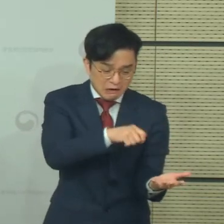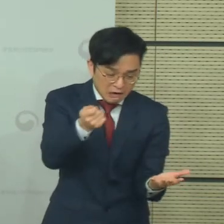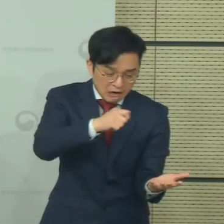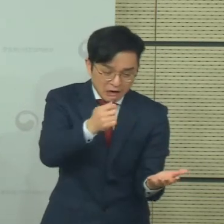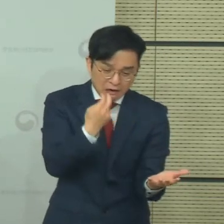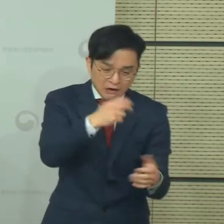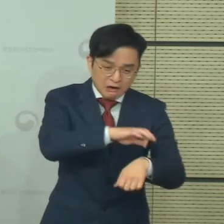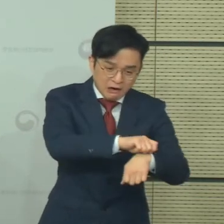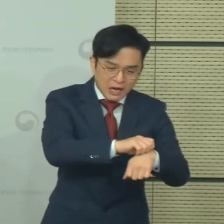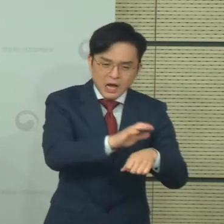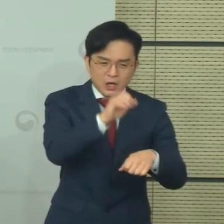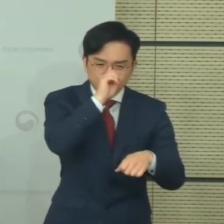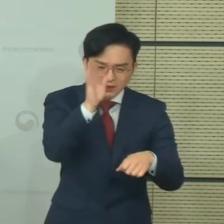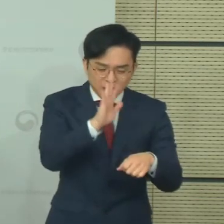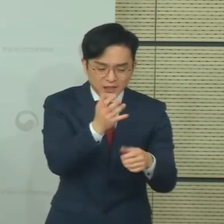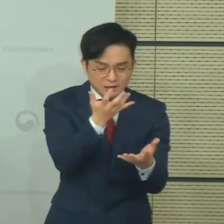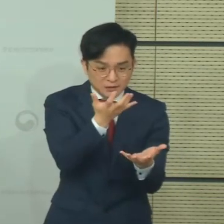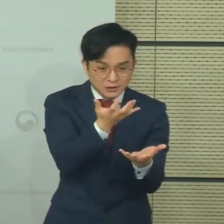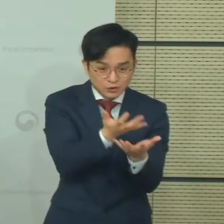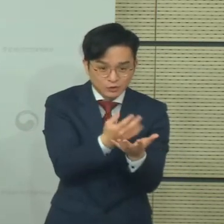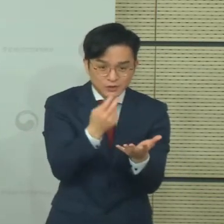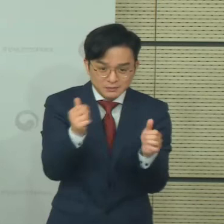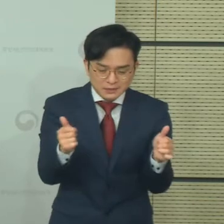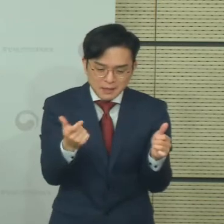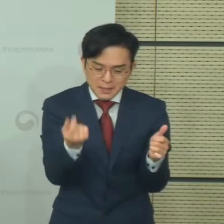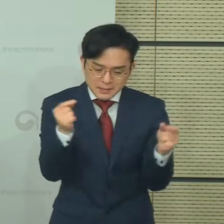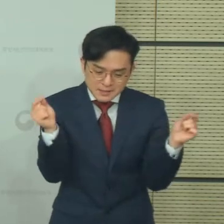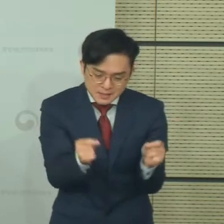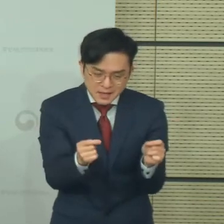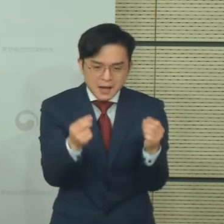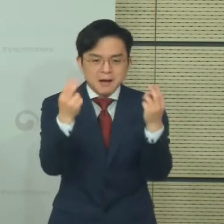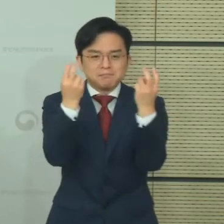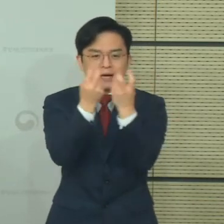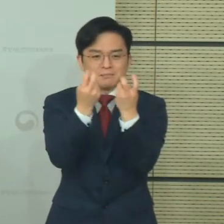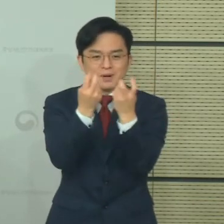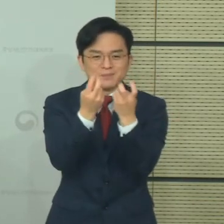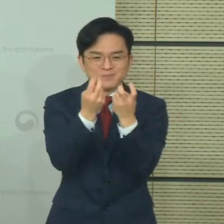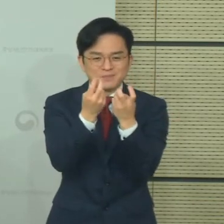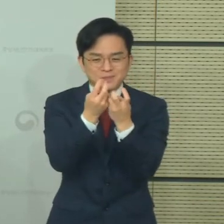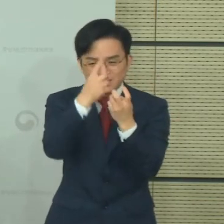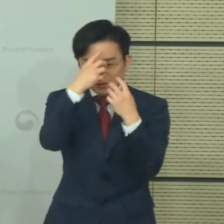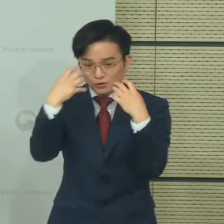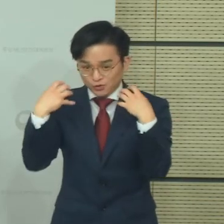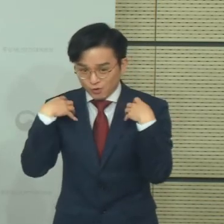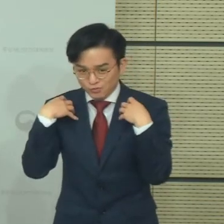있는 여러 가지 조치들이 함께 이루어지고 있어서 각 지자체별로